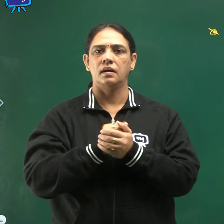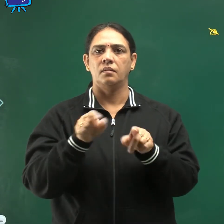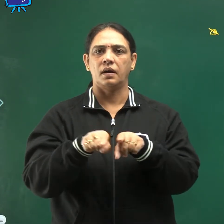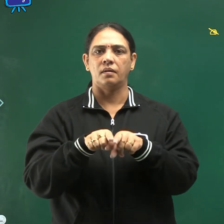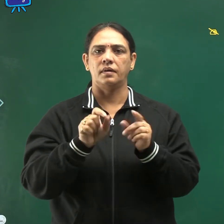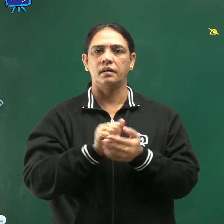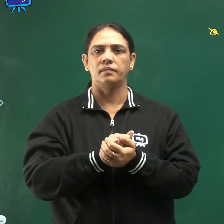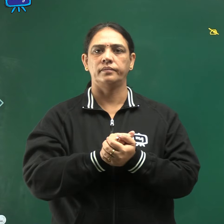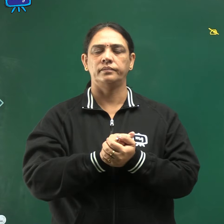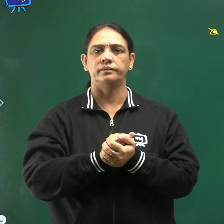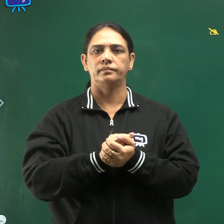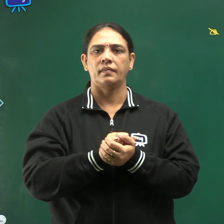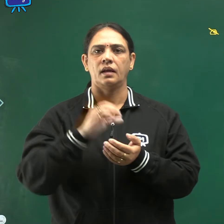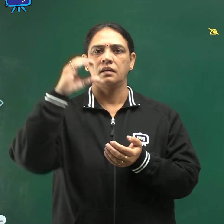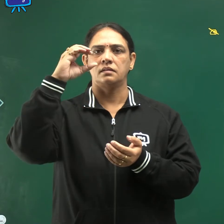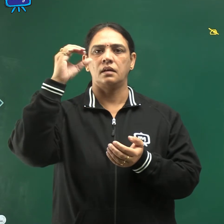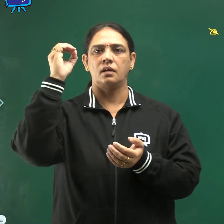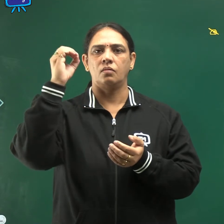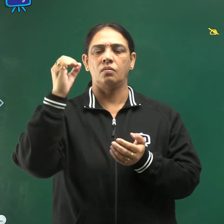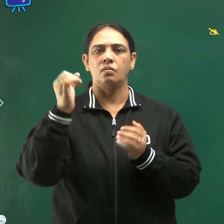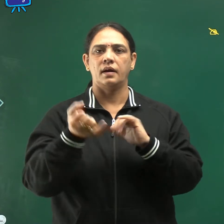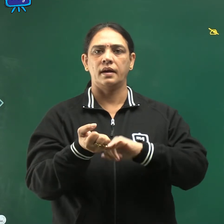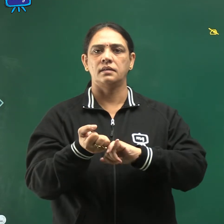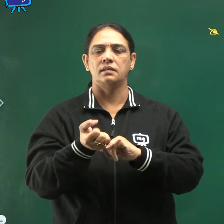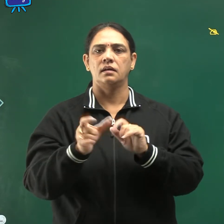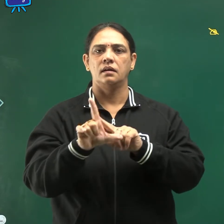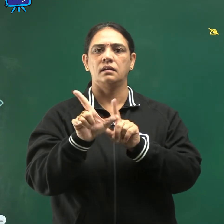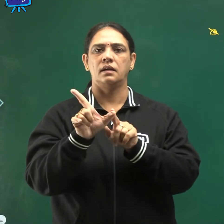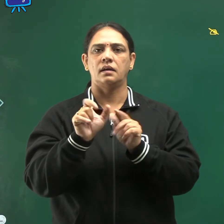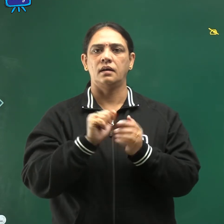बराबर कॉस थीटा,